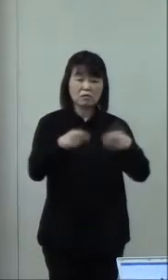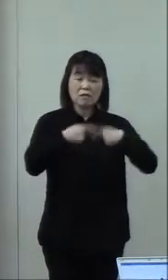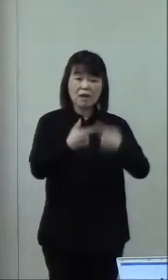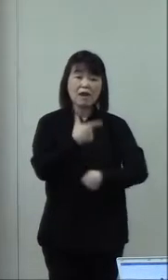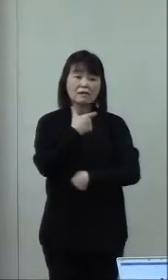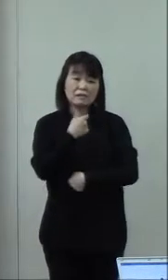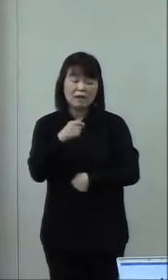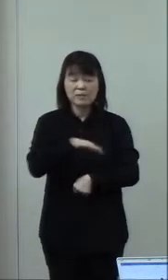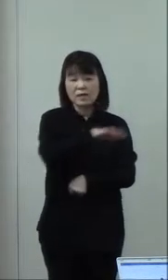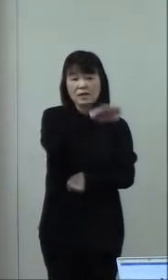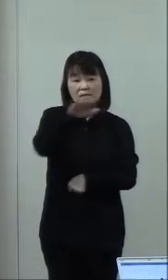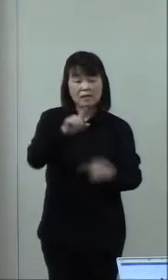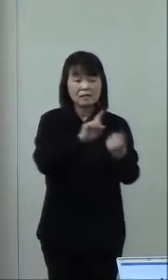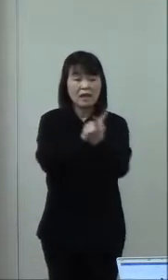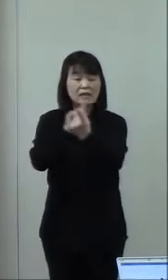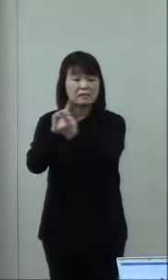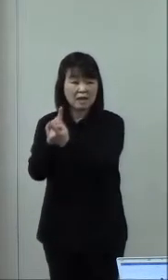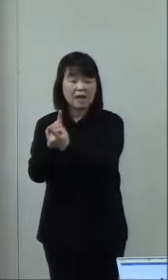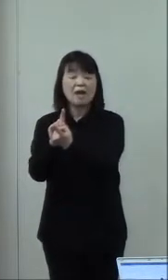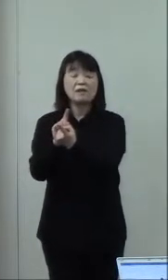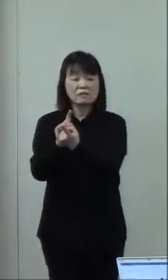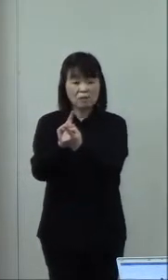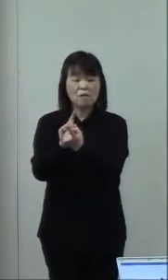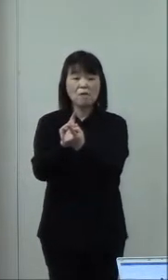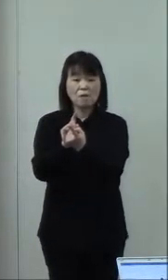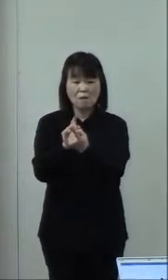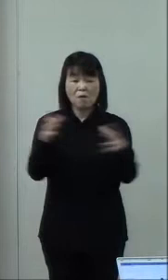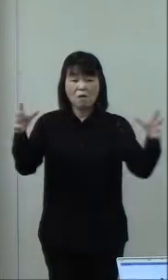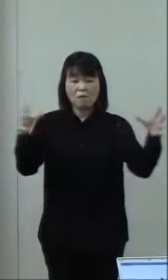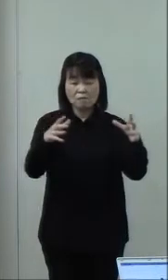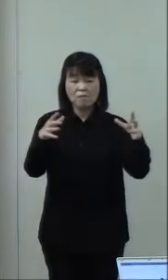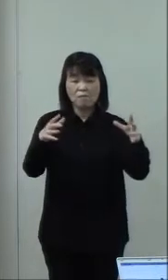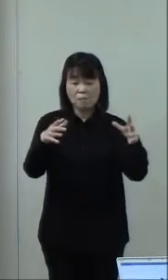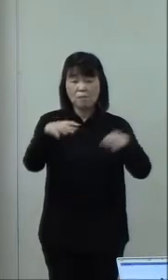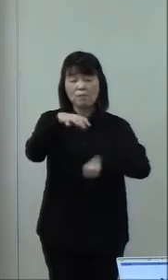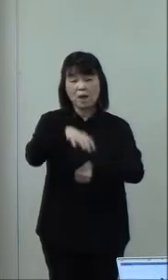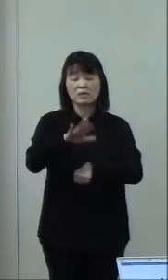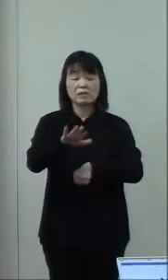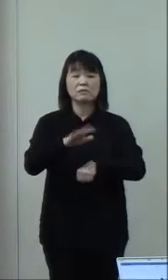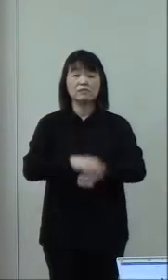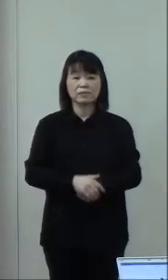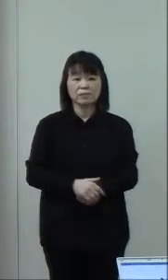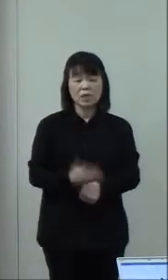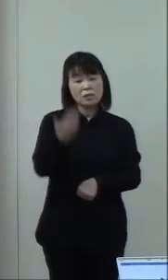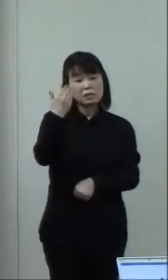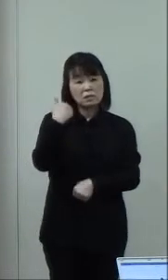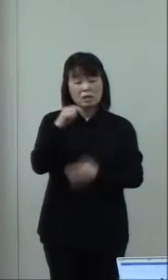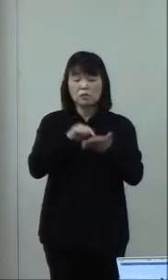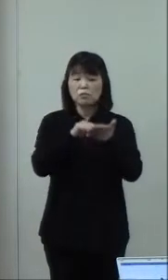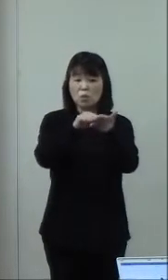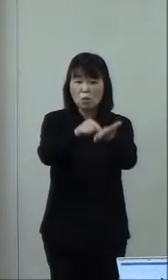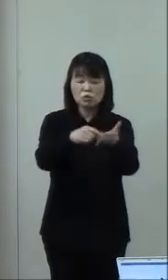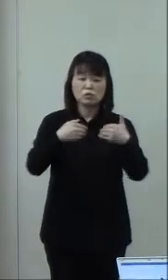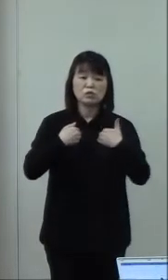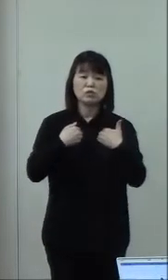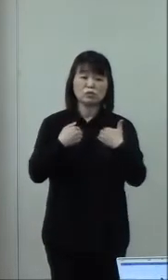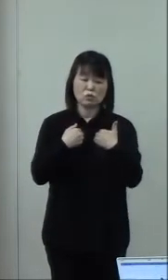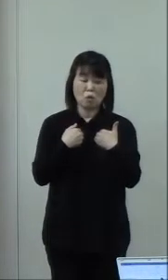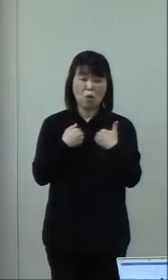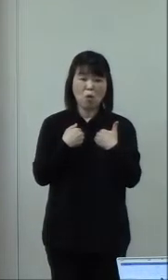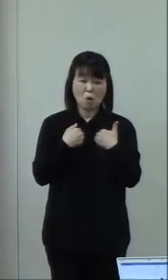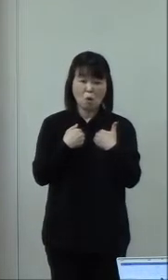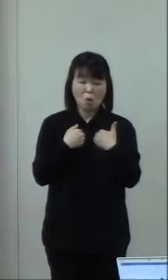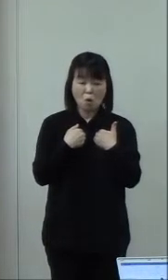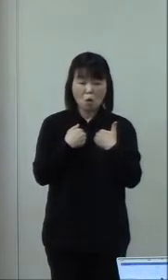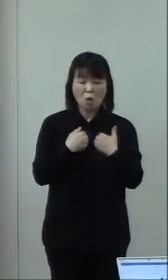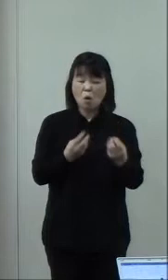就職フェアであります。事前申し込みが必要でありまして、参加人数を80名程度、予定